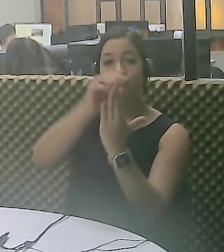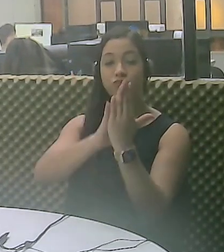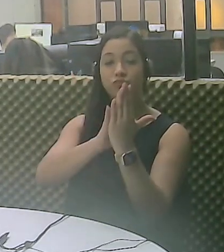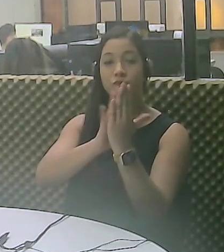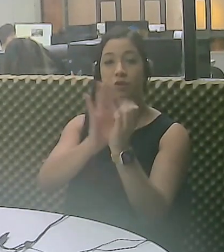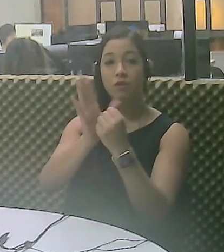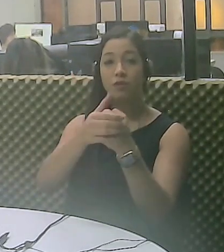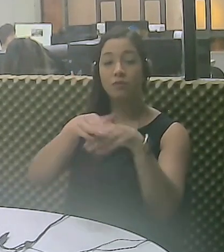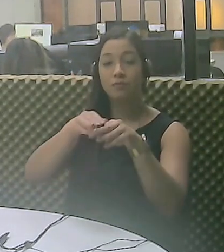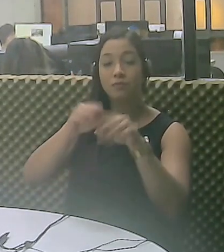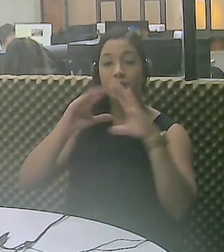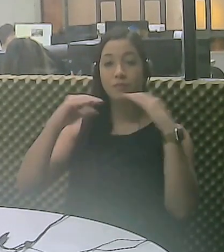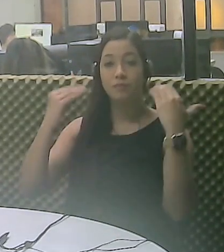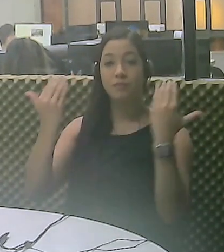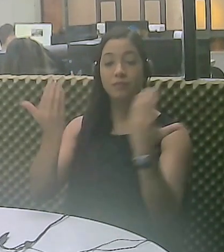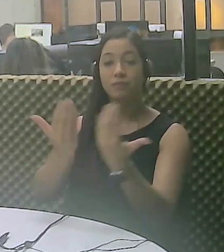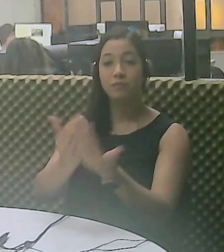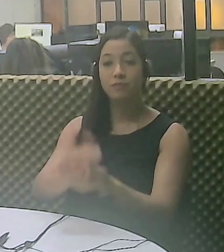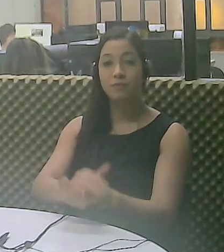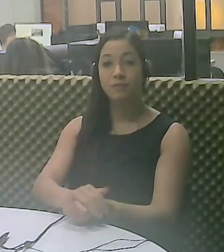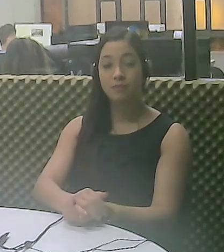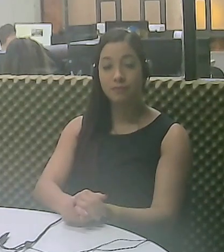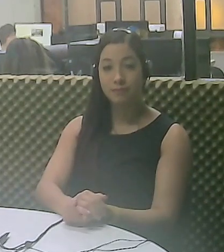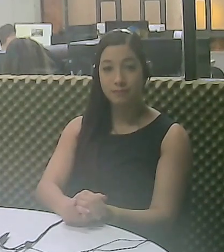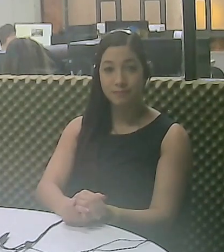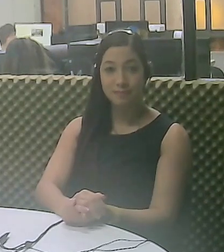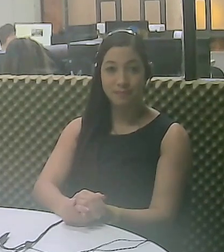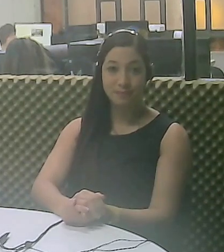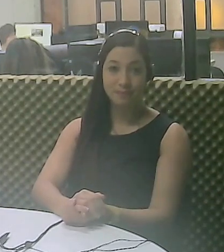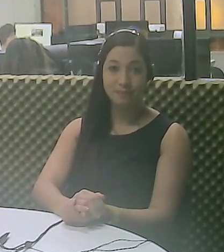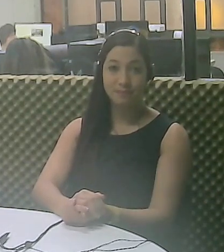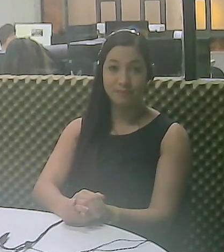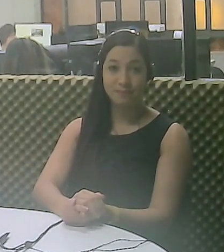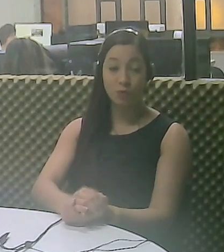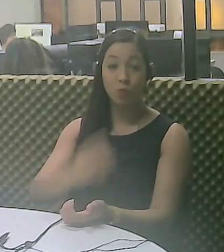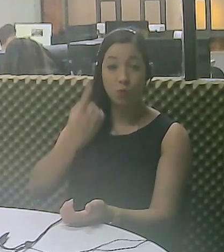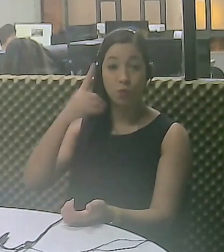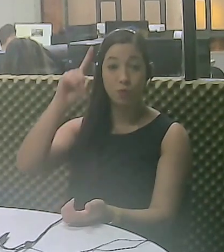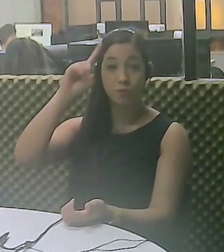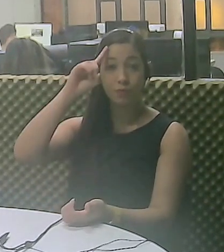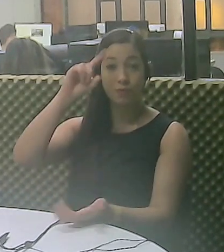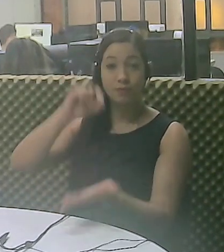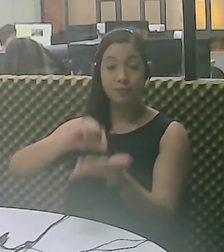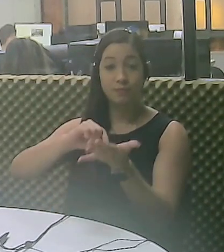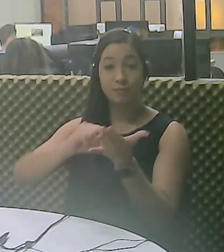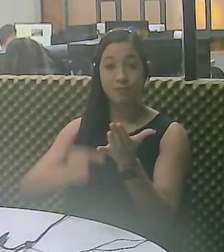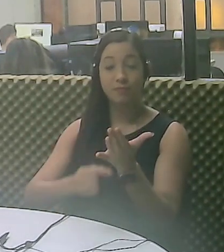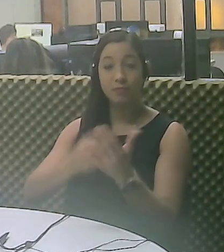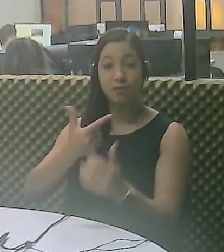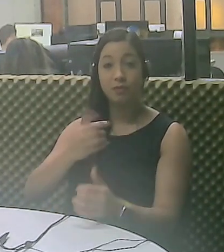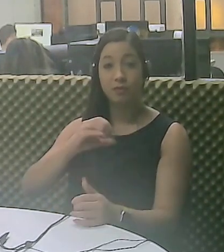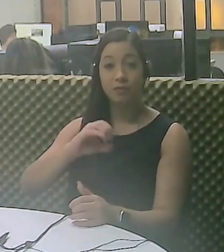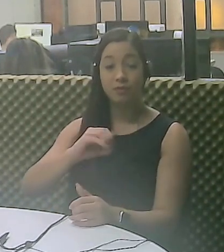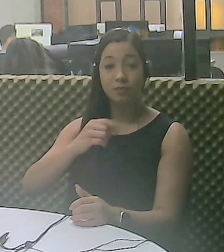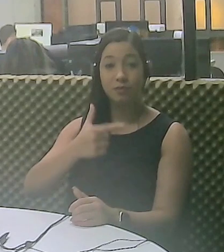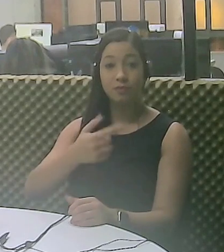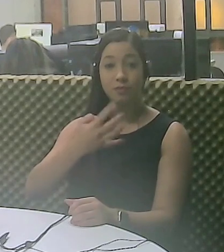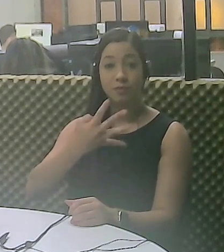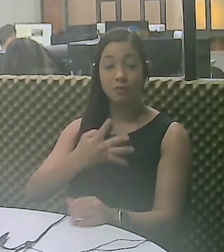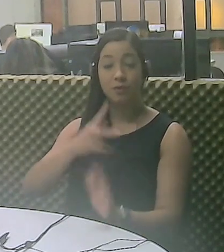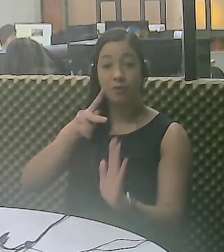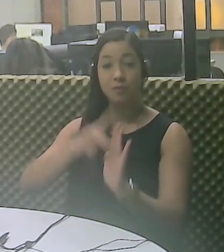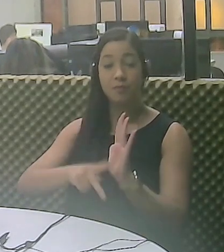impermeabilização de Arena Sabiazinho. E ainda, último dia para se inscrever na edição 2024 do